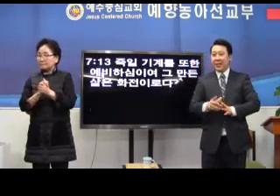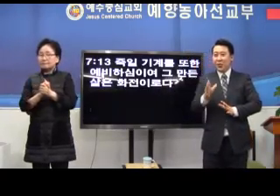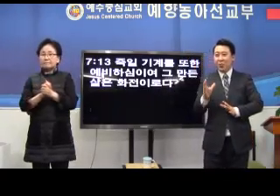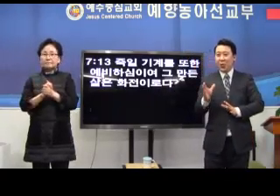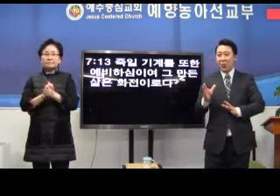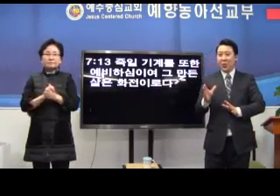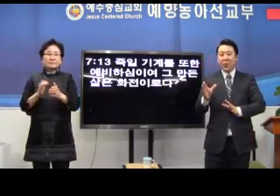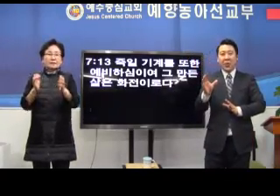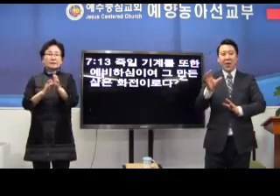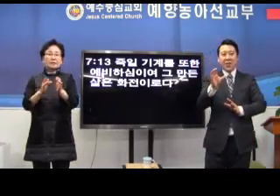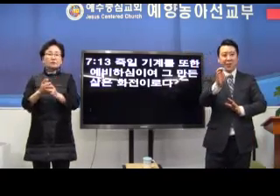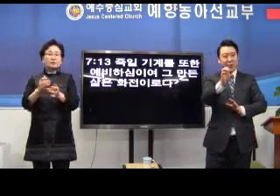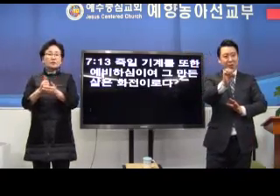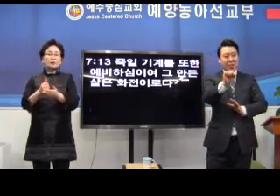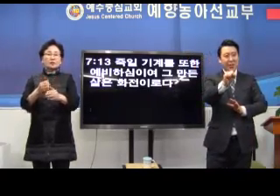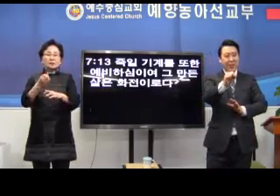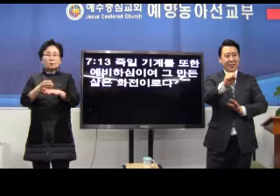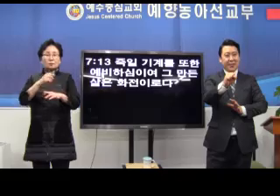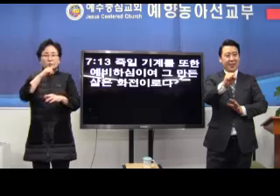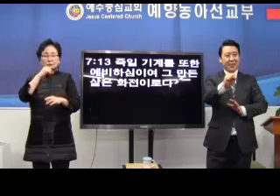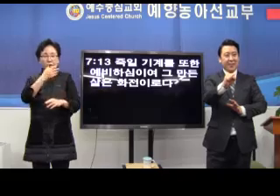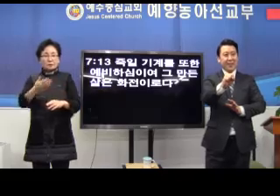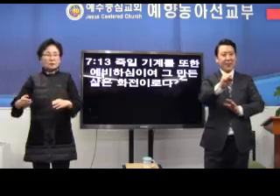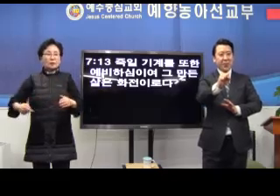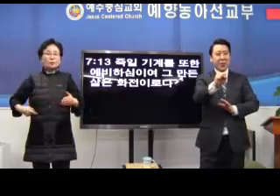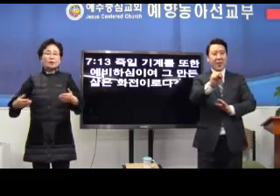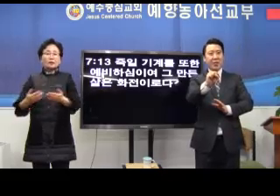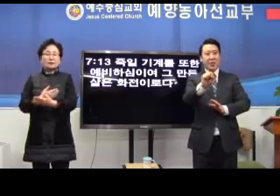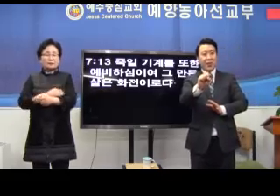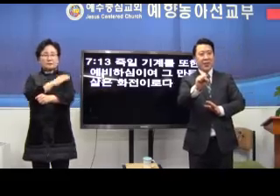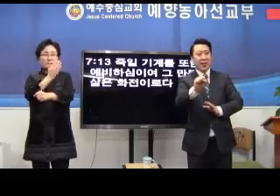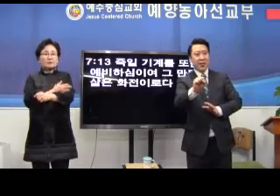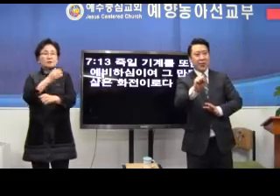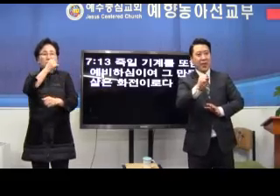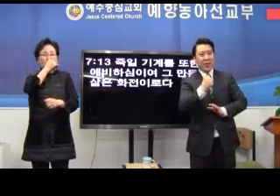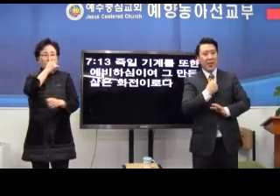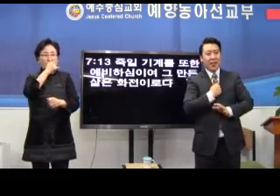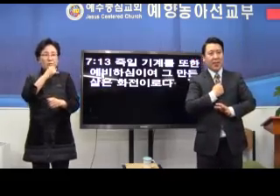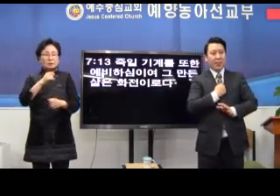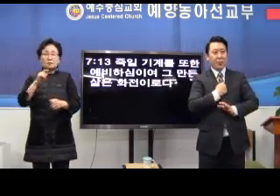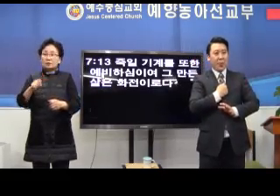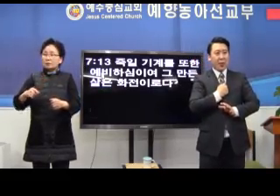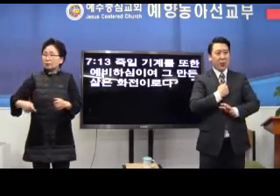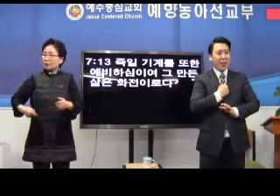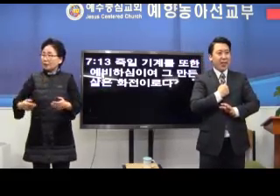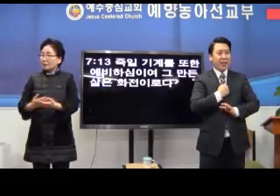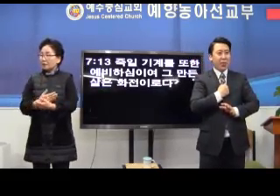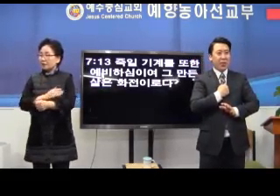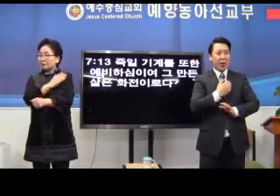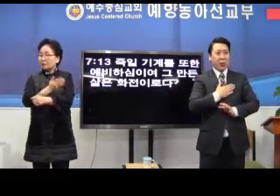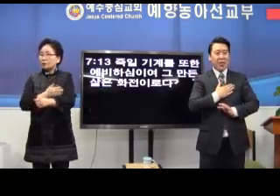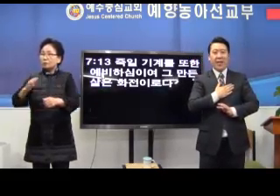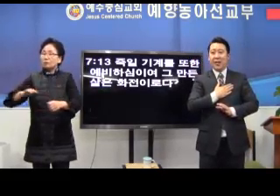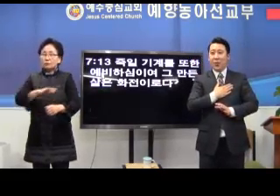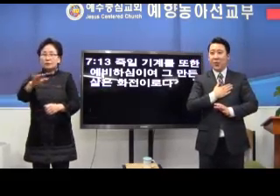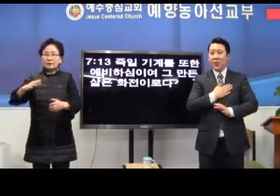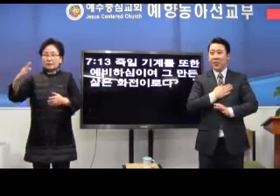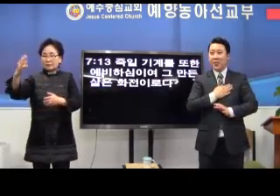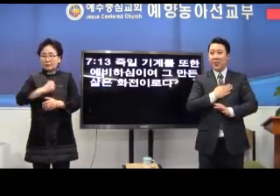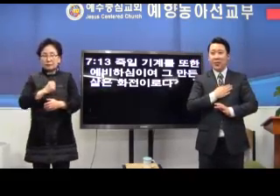예수의 보혈은 회개하는 능력이 있는 거예요. 회개의 능력을 우리가 갖고 살지 않으면